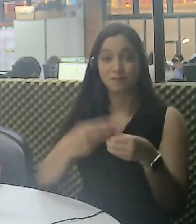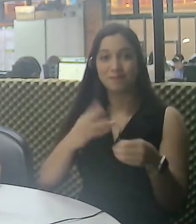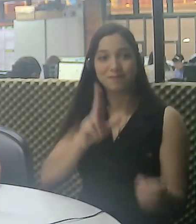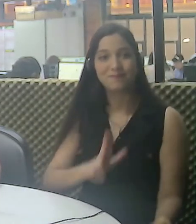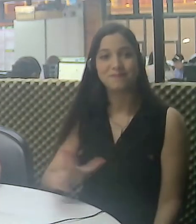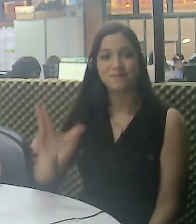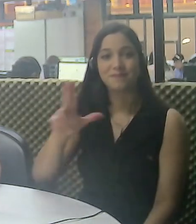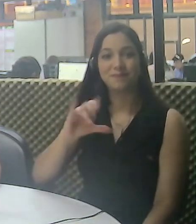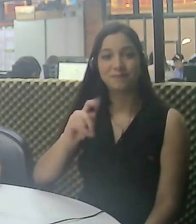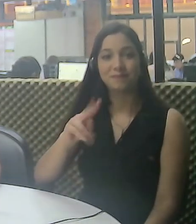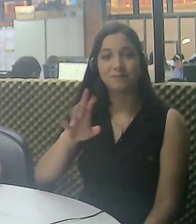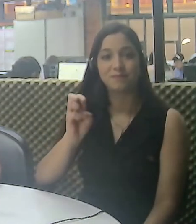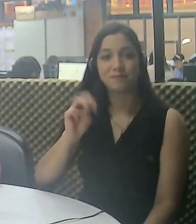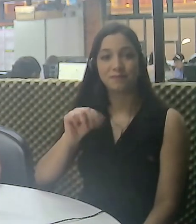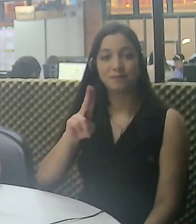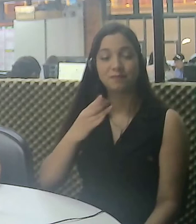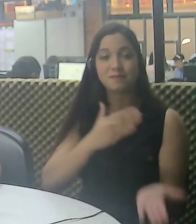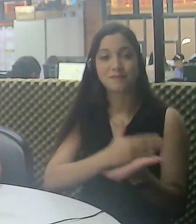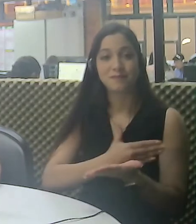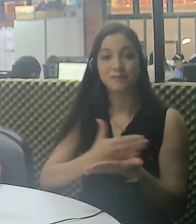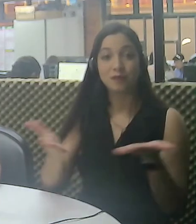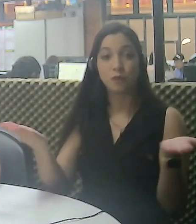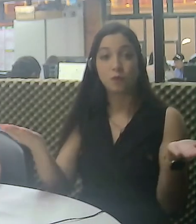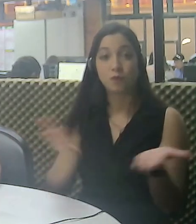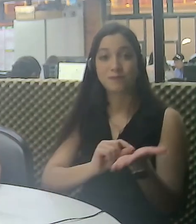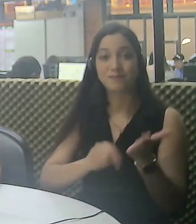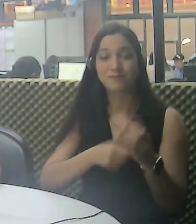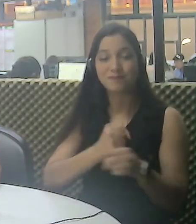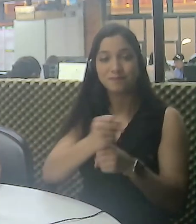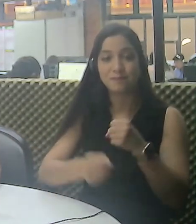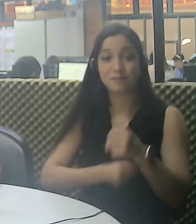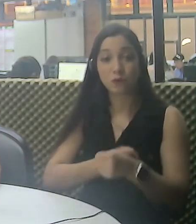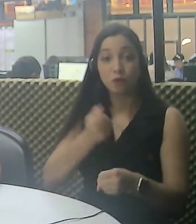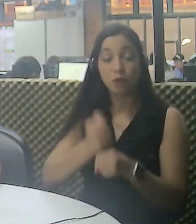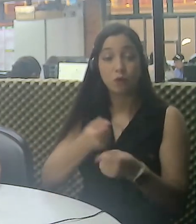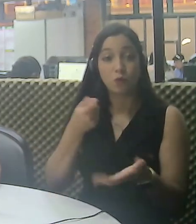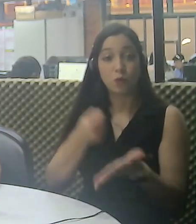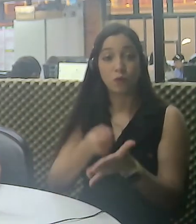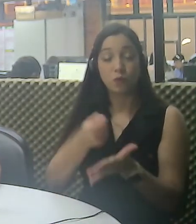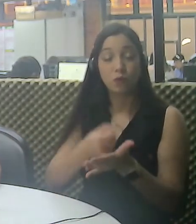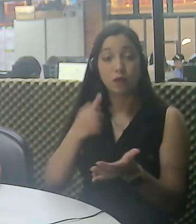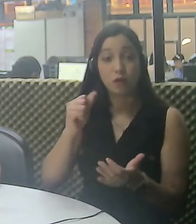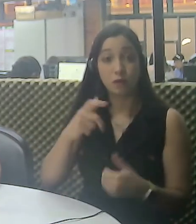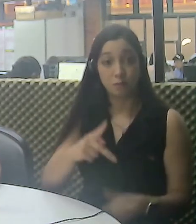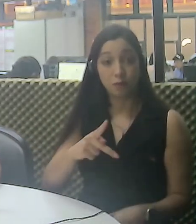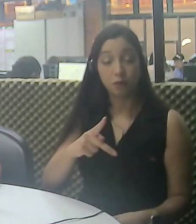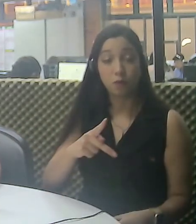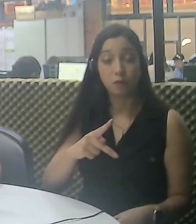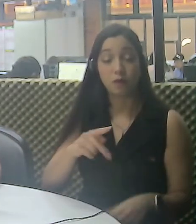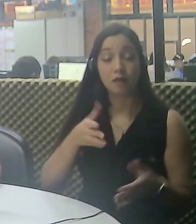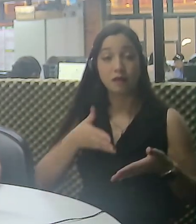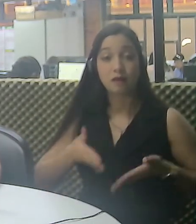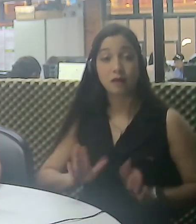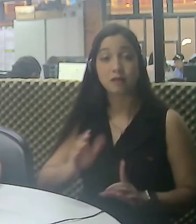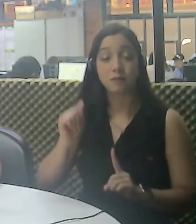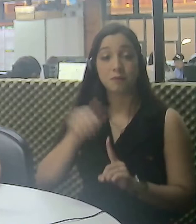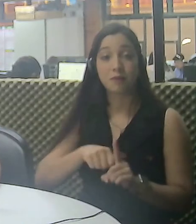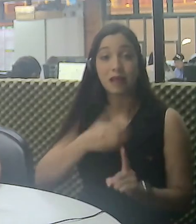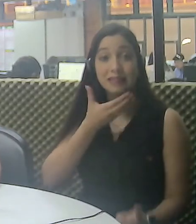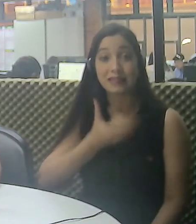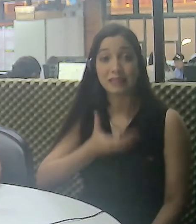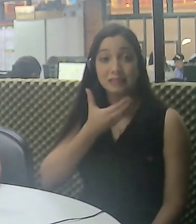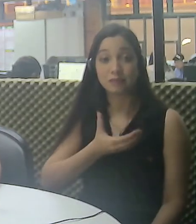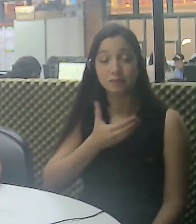Uberlândia, o IPREMO, inicia hoje o recadastramento anual obrigatório de aposentados e pensionistas nascidos em dezembro.